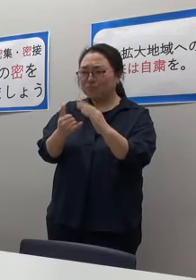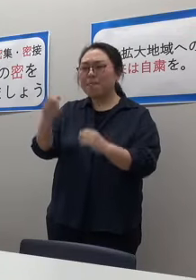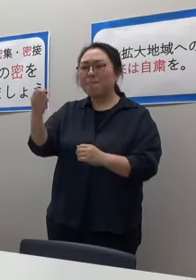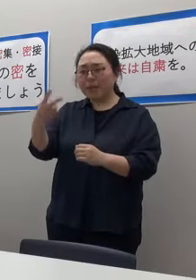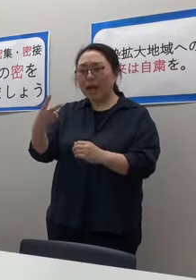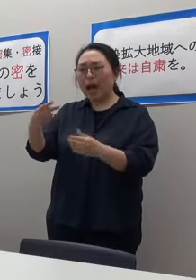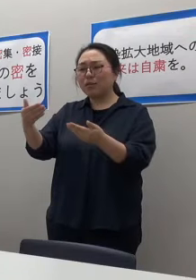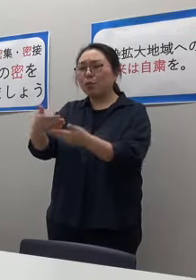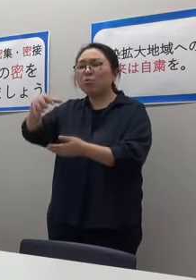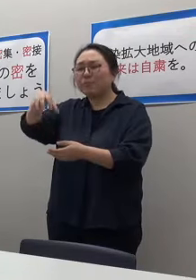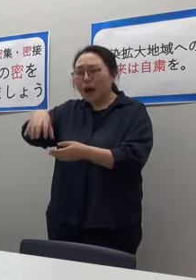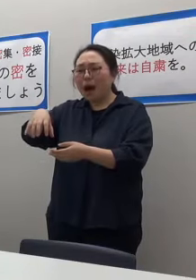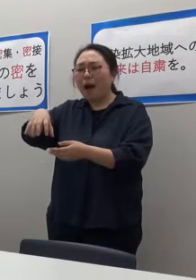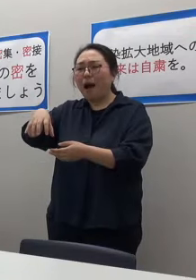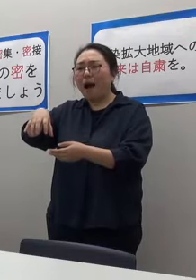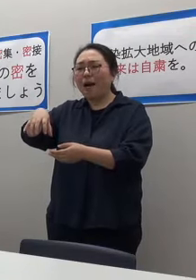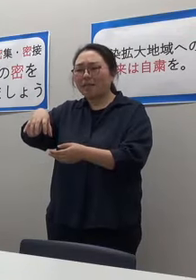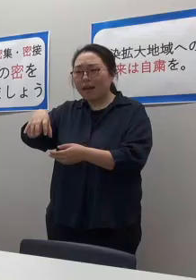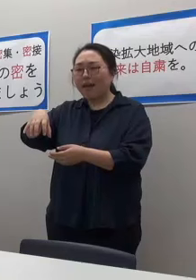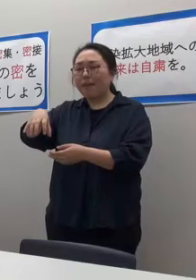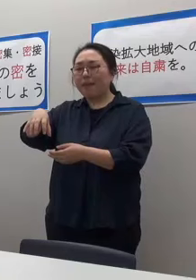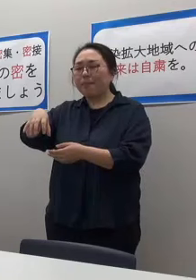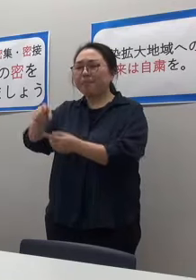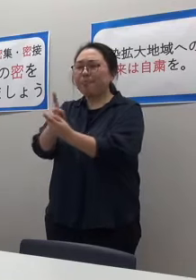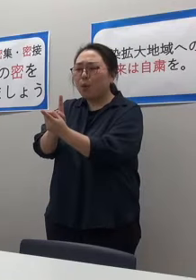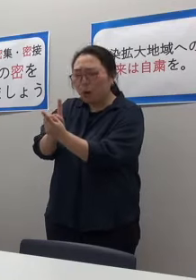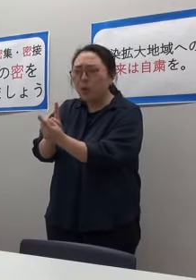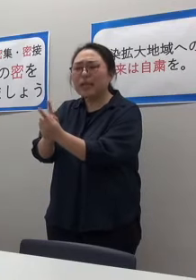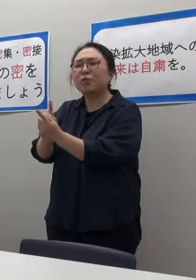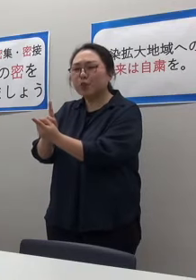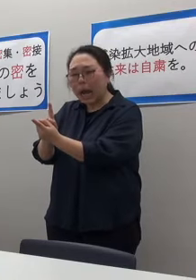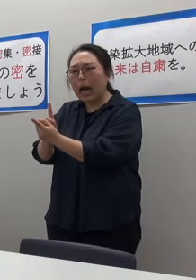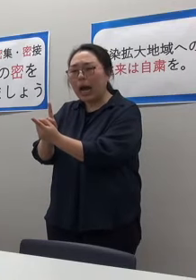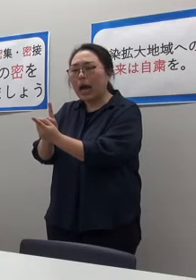の方で現在まで、濃厚接触者ということで、